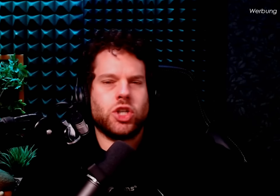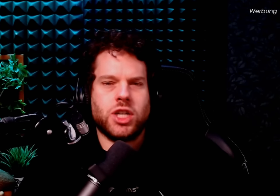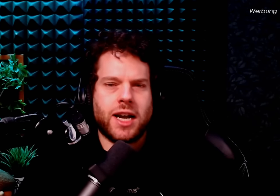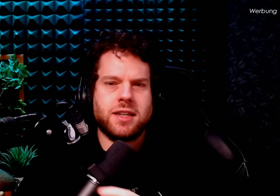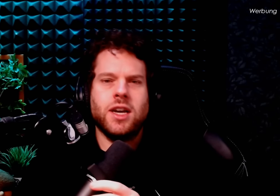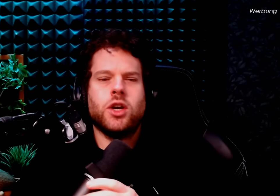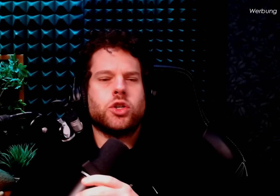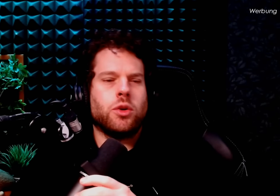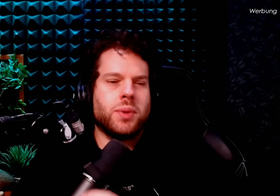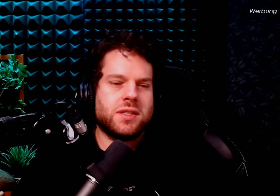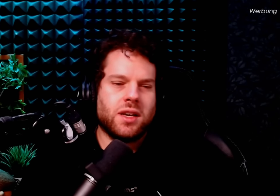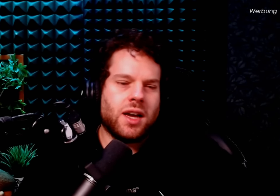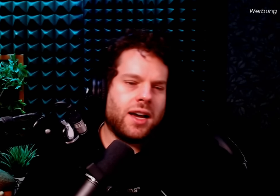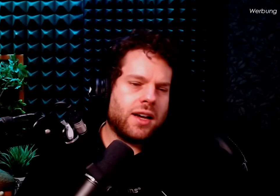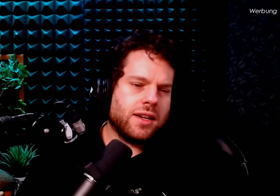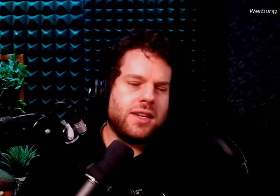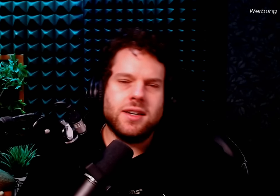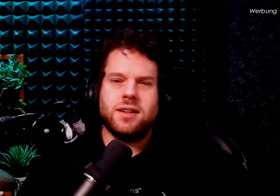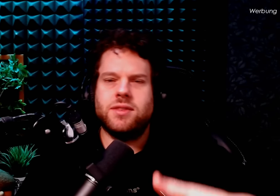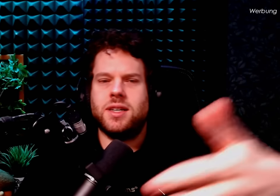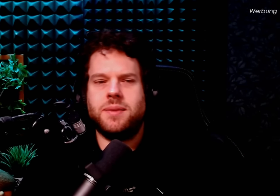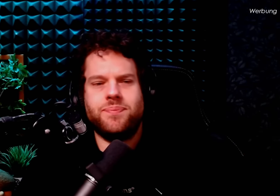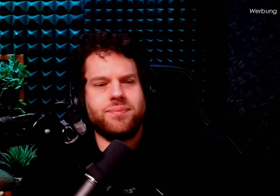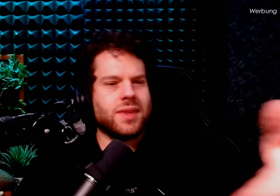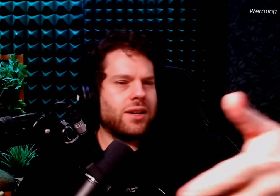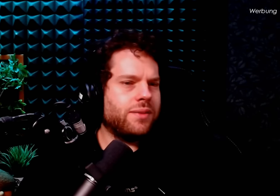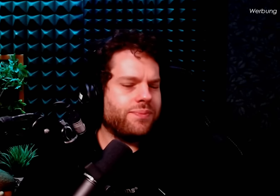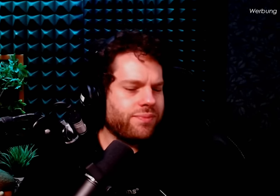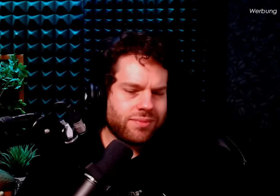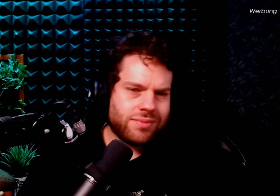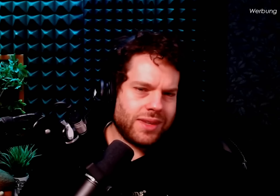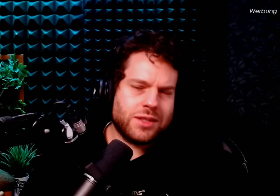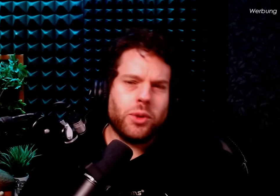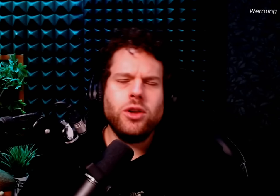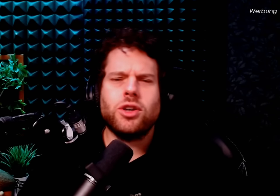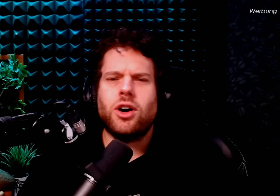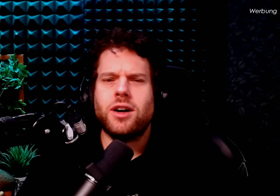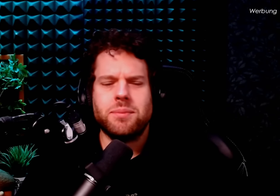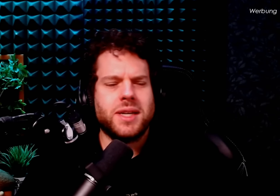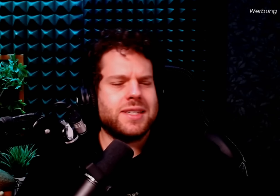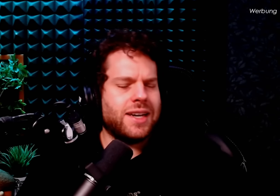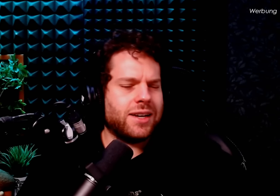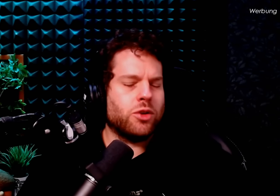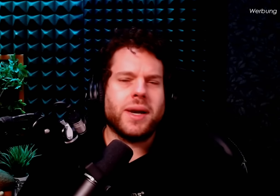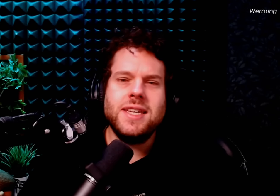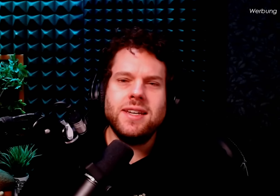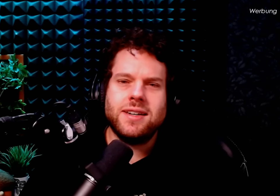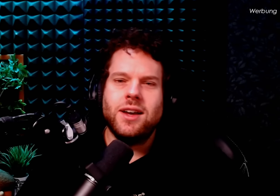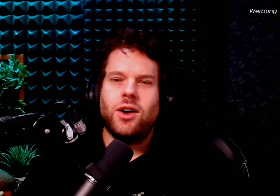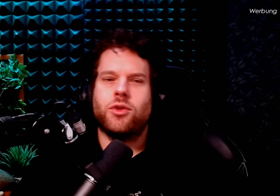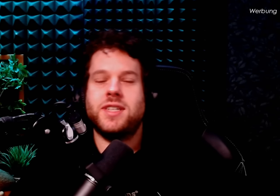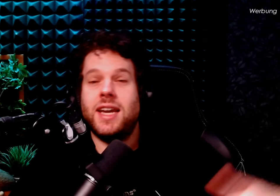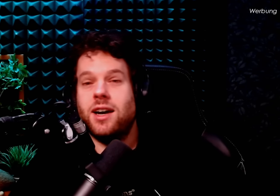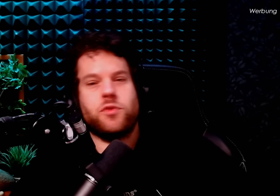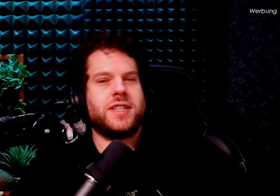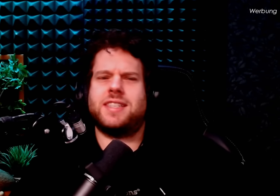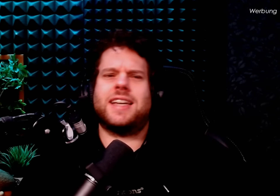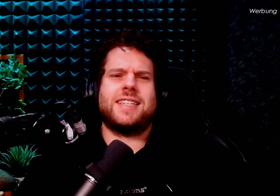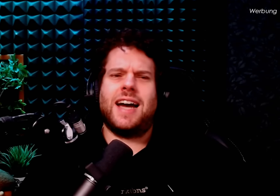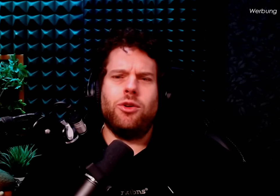geschnackt, schön ein bisschen, ah, hier, ähm, Smalltalk mit, äh, guck mal hier, und der, und was ist eigentlich da